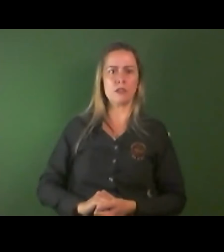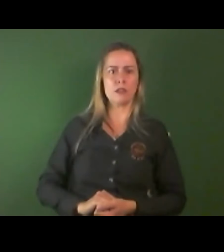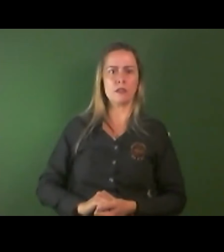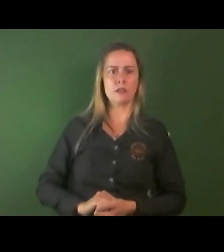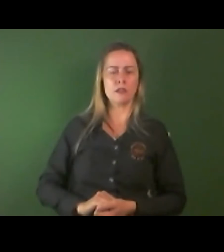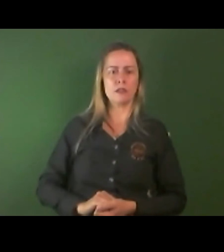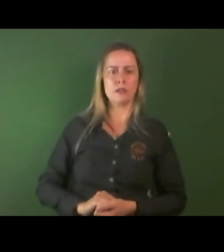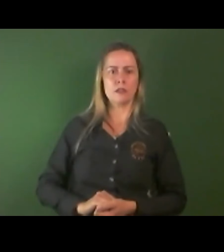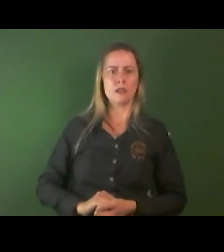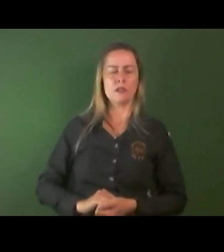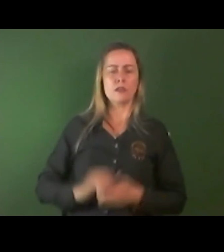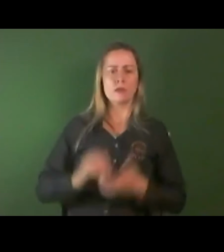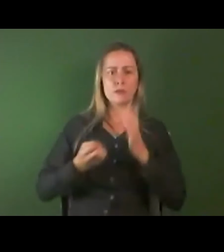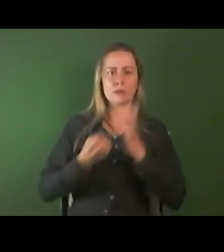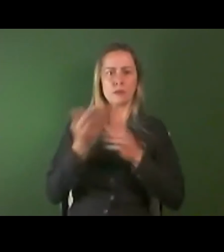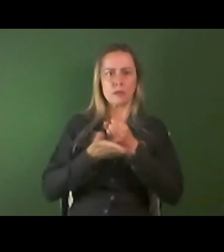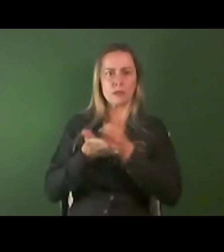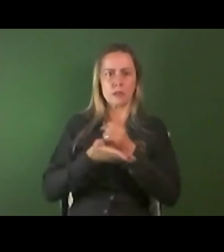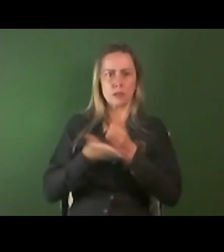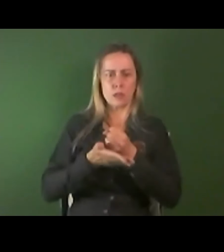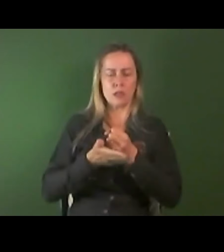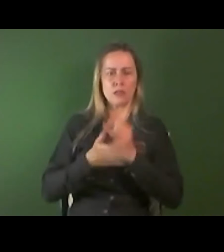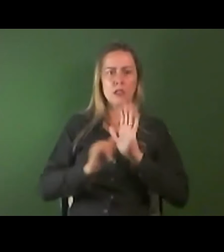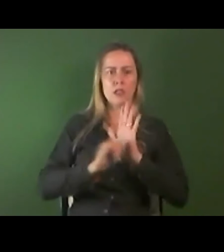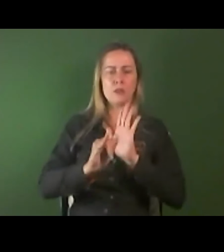uma forte crise de identidade,